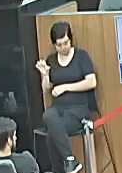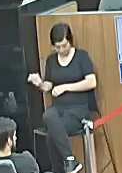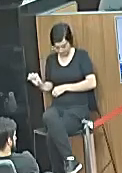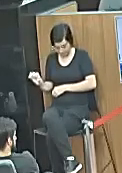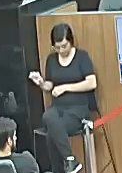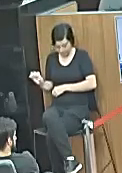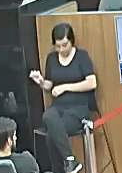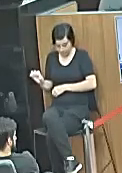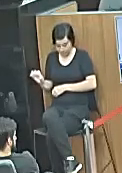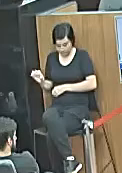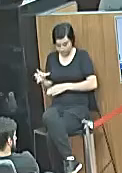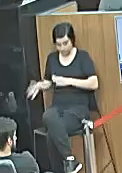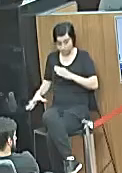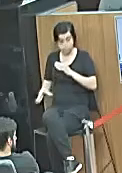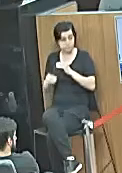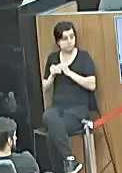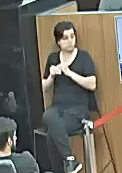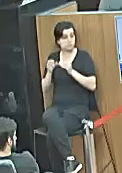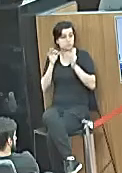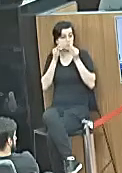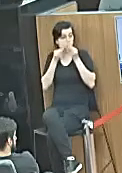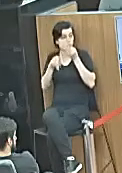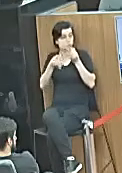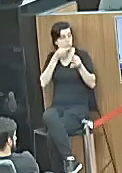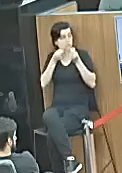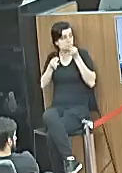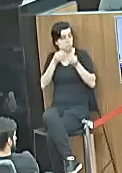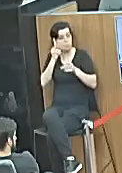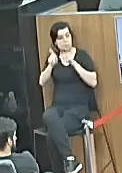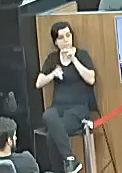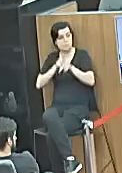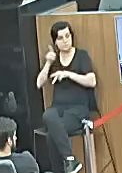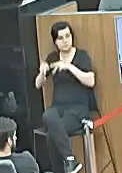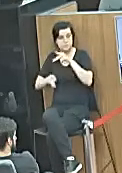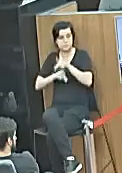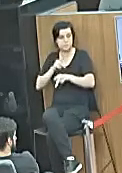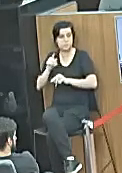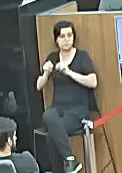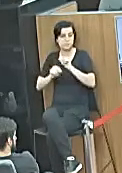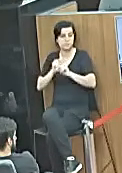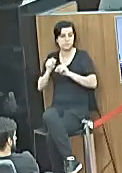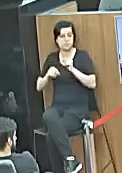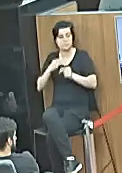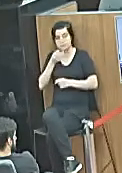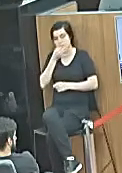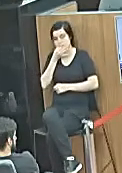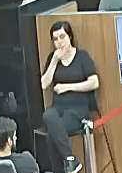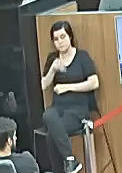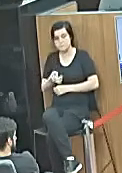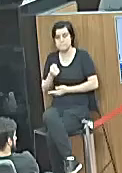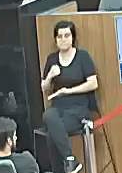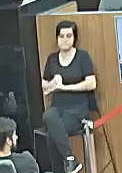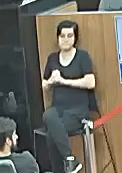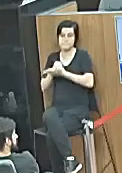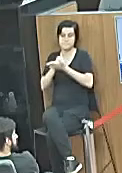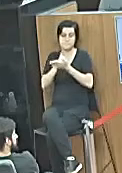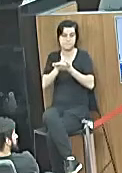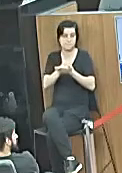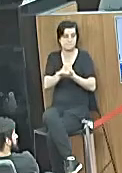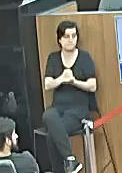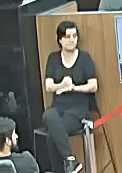por emenda por sugestão popular como a são destinadas a apoiar a agricultura